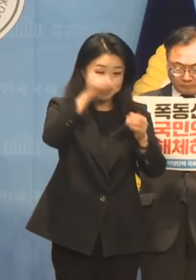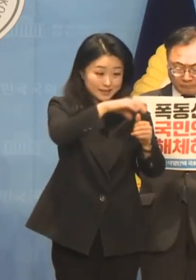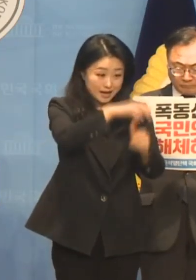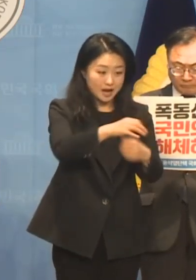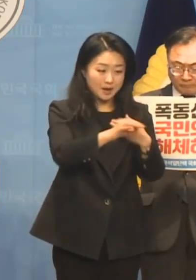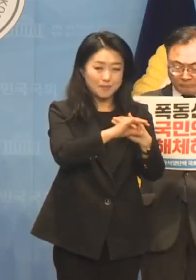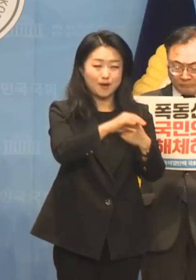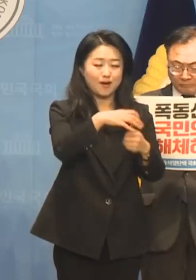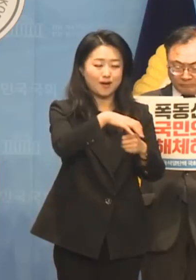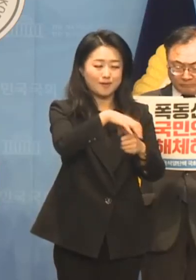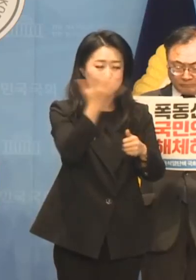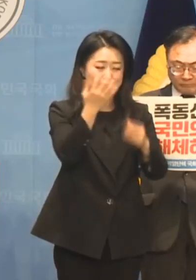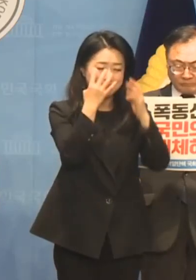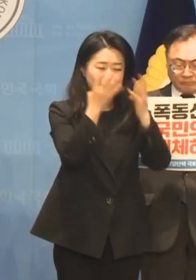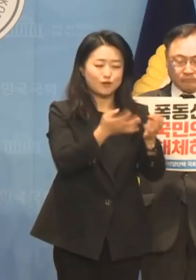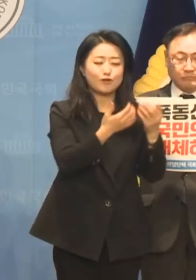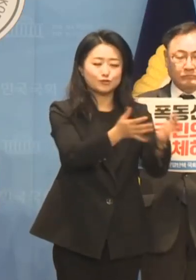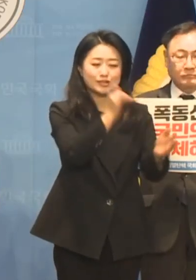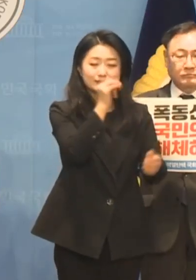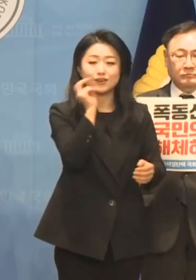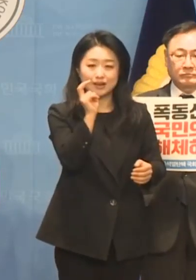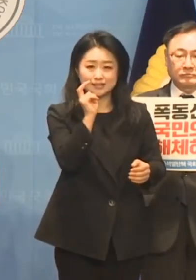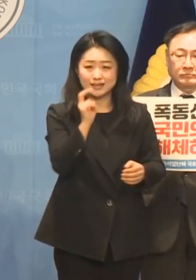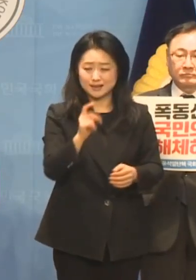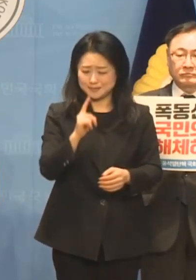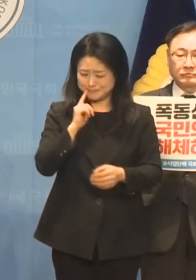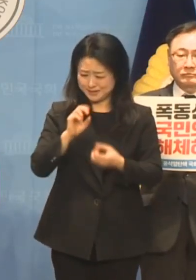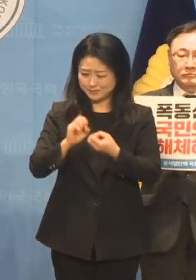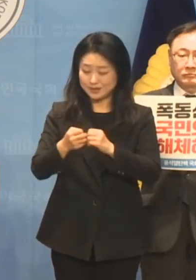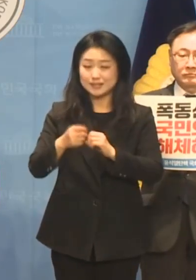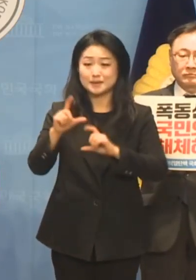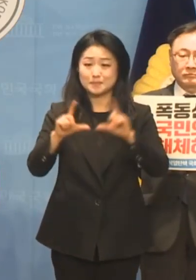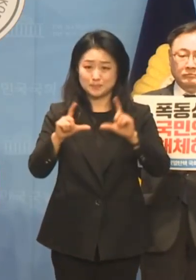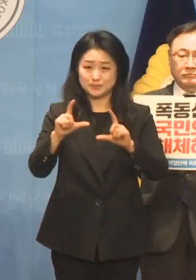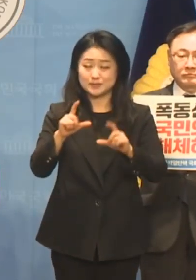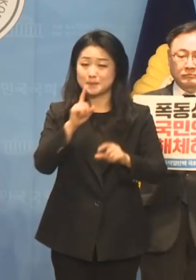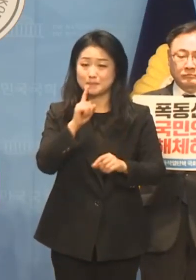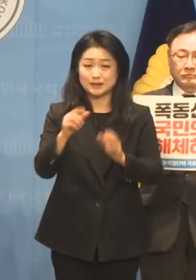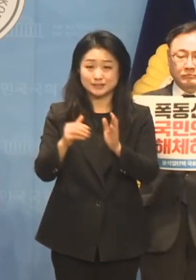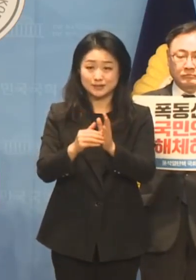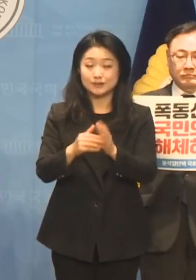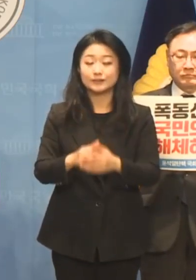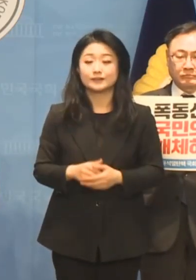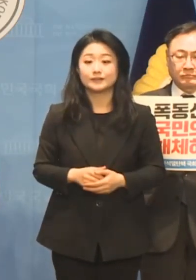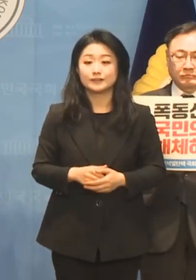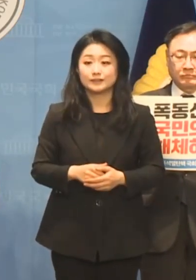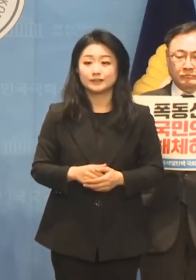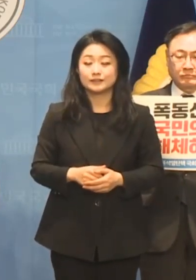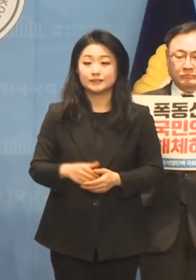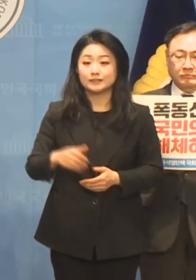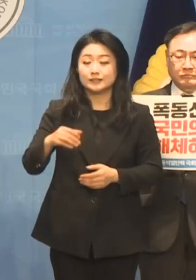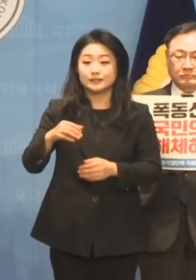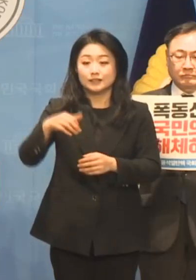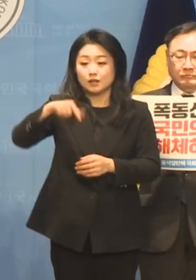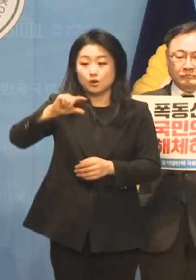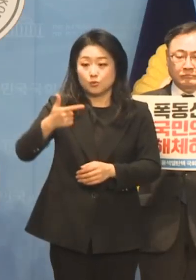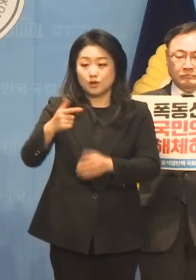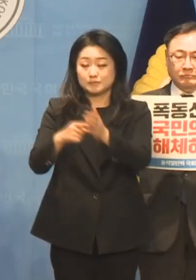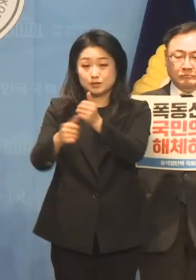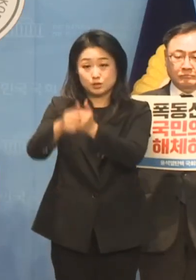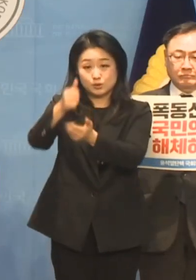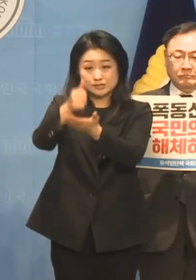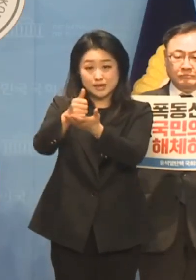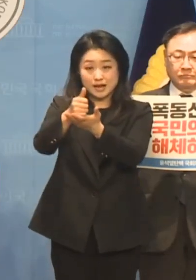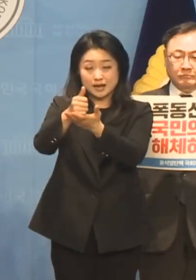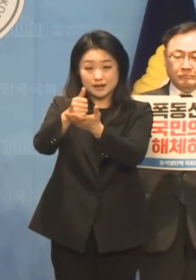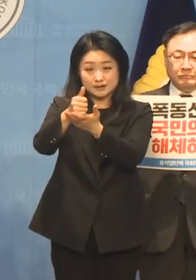발언으로 만약 또 다른 소요 사태가 발생한다면 권 위원장도 윤상현 의원처럼 내란 선동의